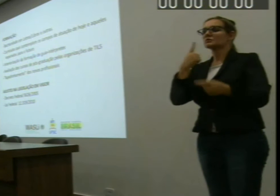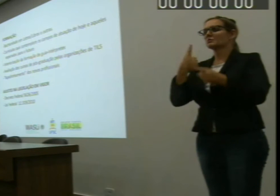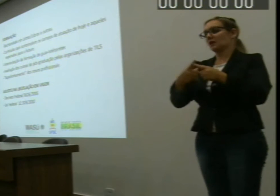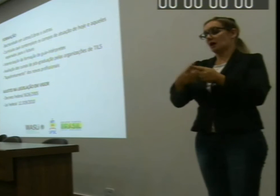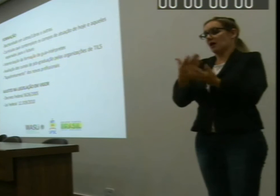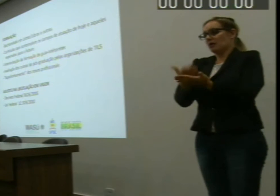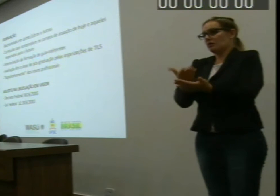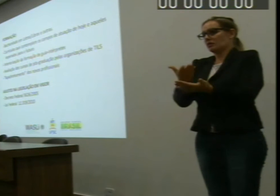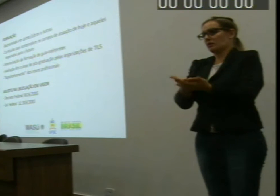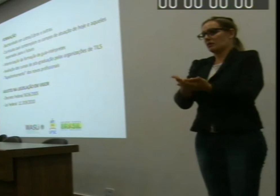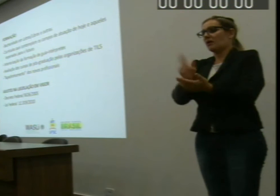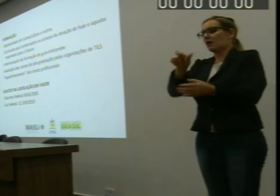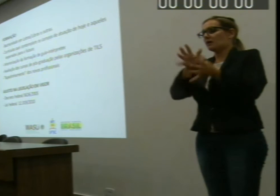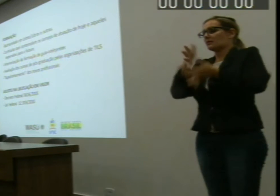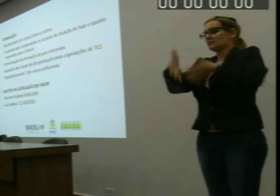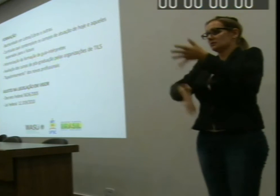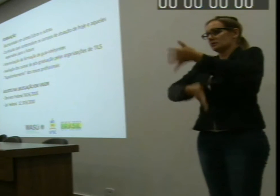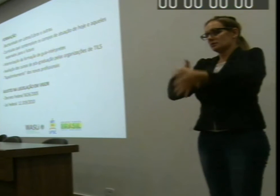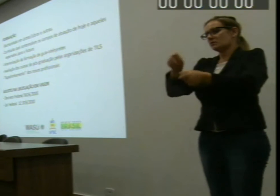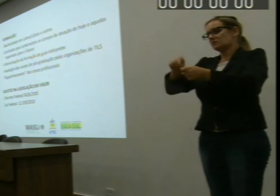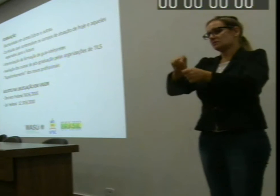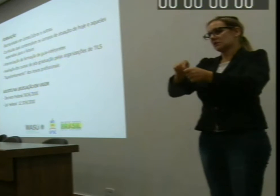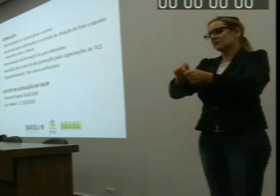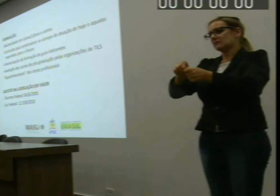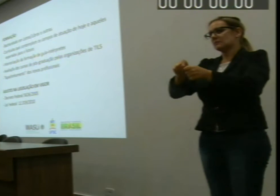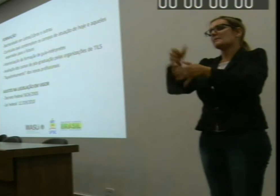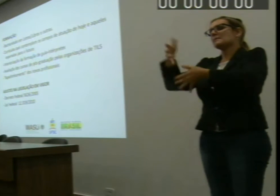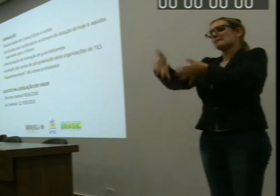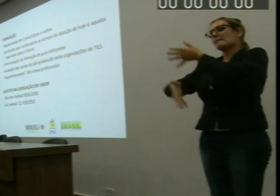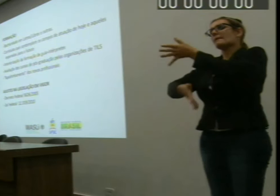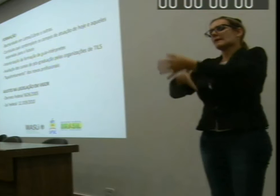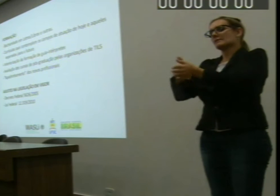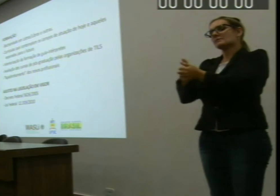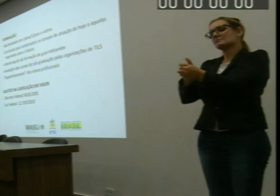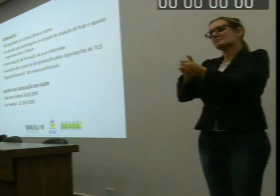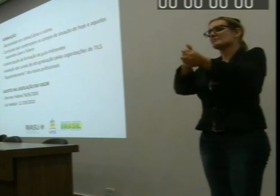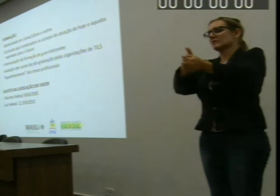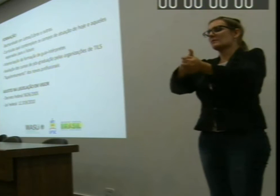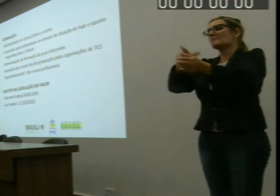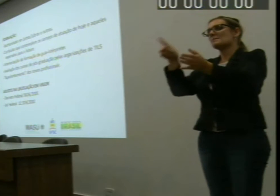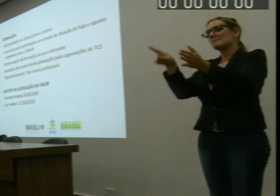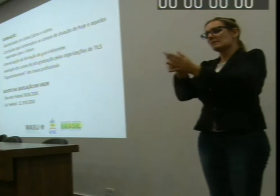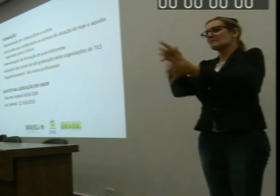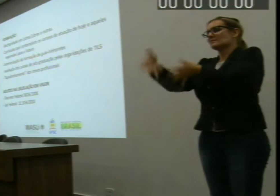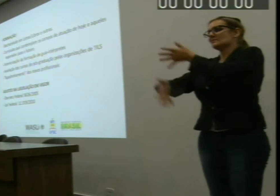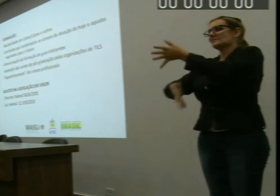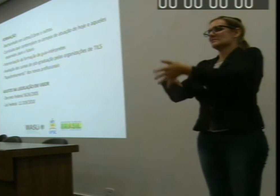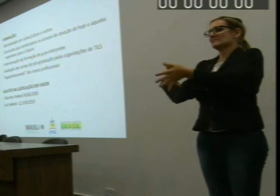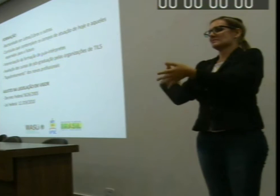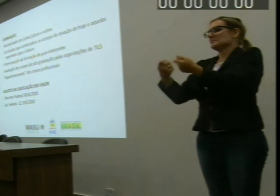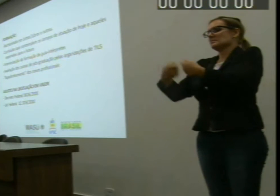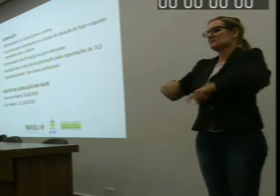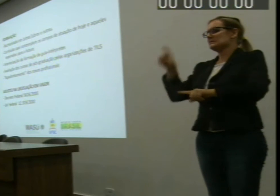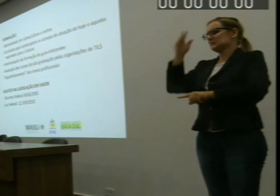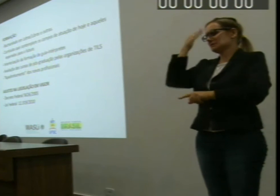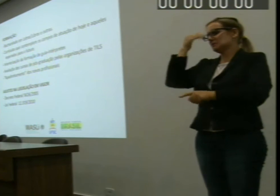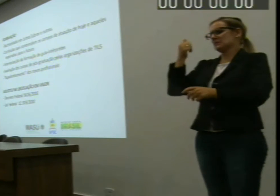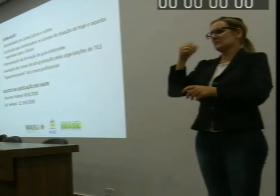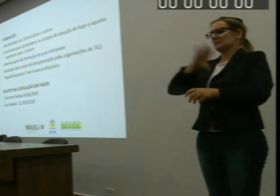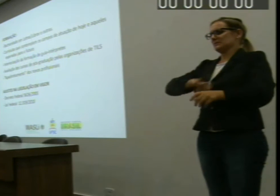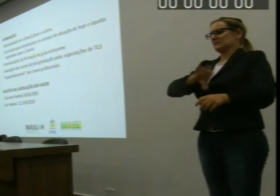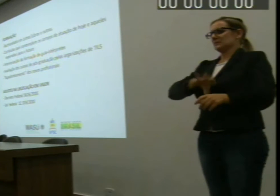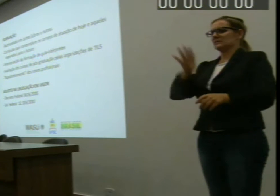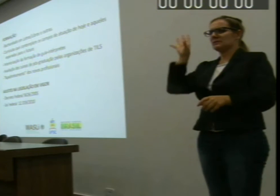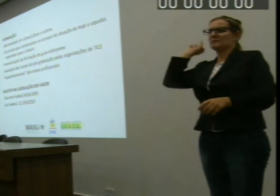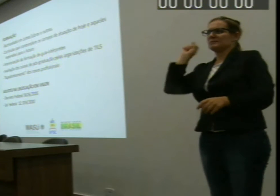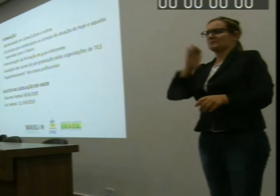Libras eles interpretam eles fazem a guia interpretação da própria aula em Libras Então não precisa eles saberem português ouvirem em português